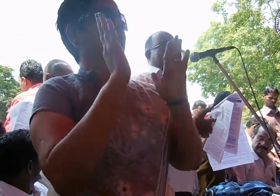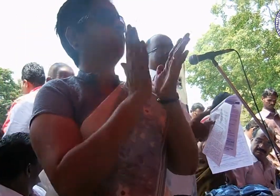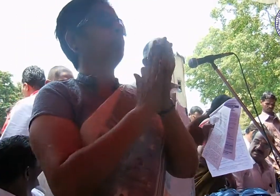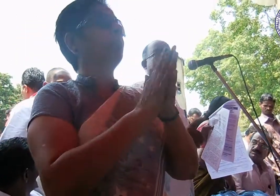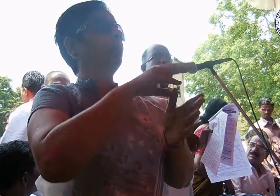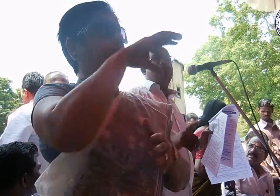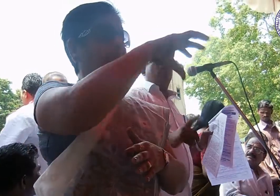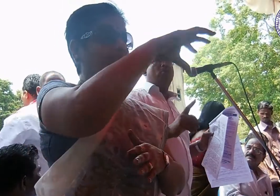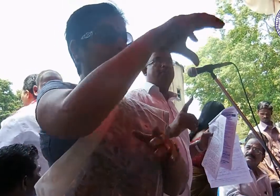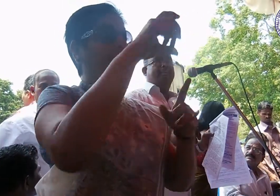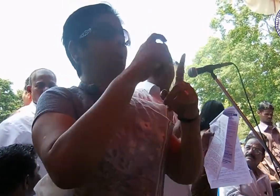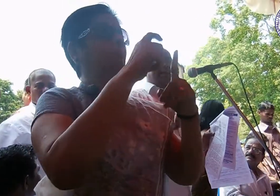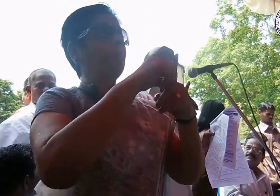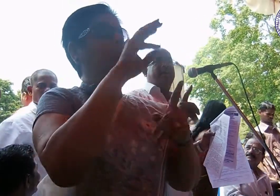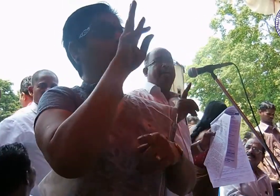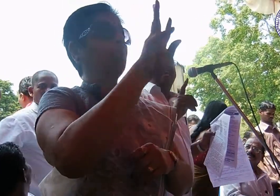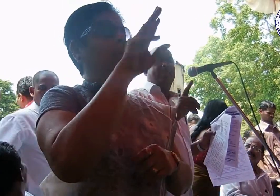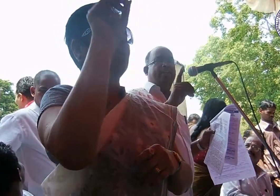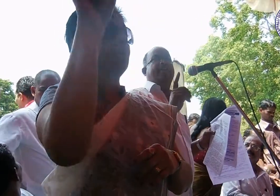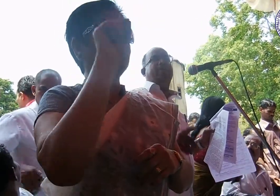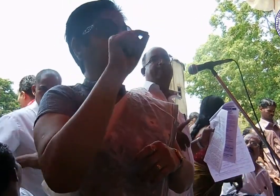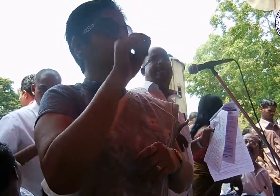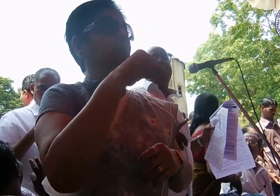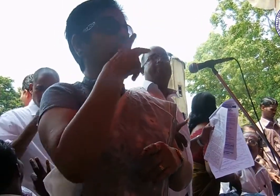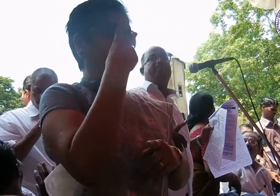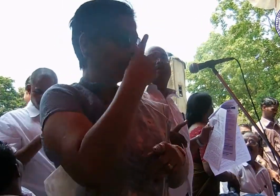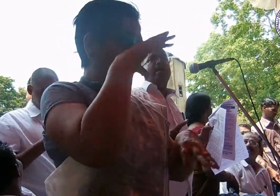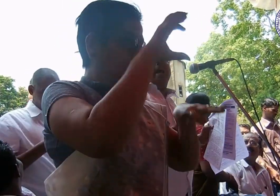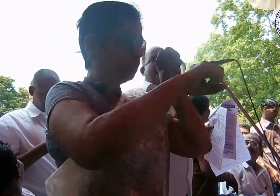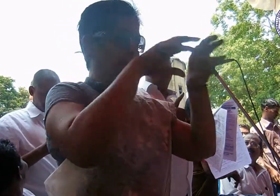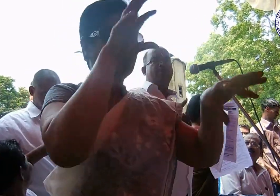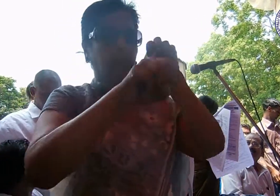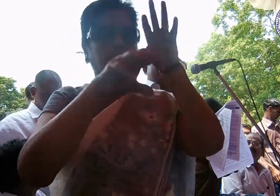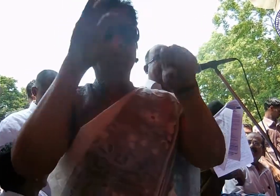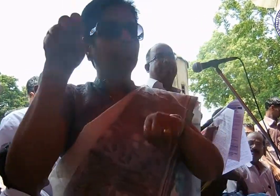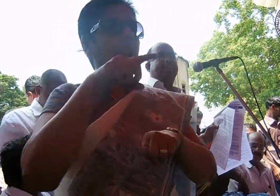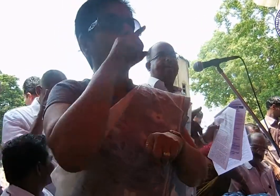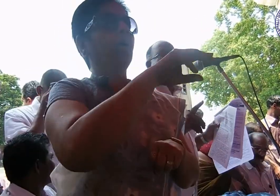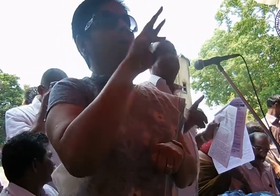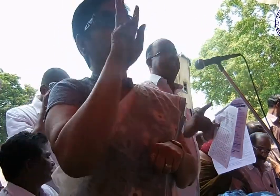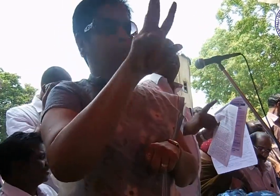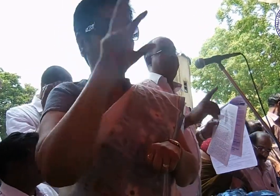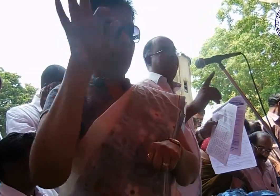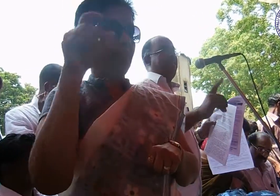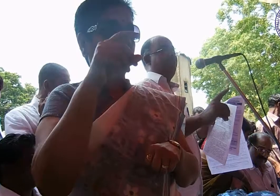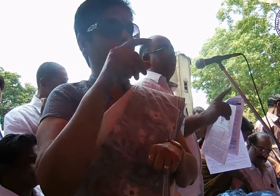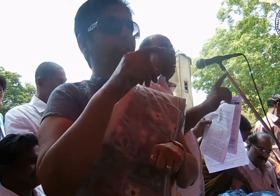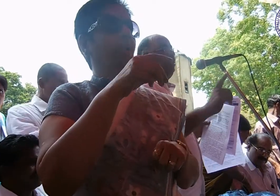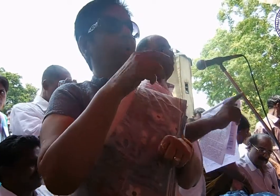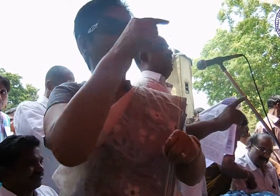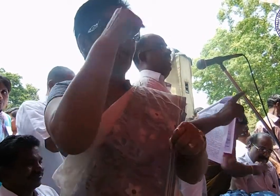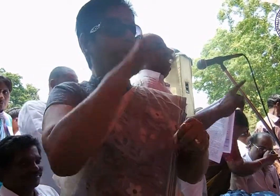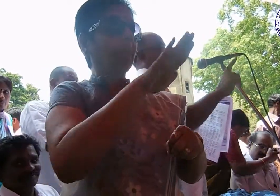துறைகளிலும் 3% எவ்வளவுன்னு கண்டுபிடிங்க அந்த 3% இடத்துக்கான பின்னடைவு காலி பணியிடங்களை